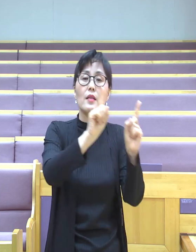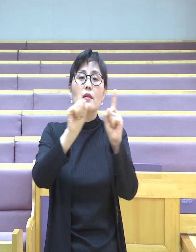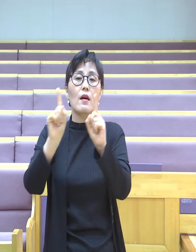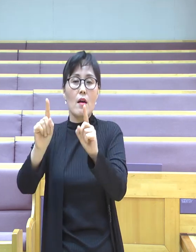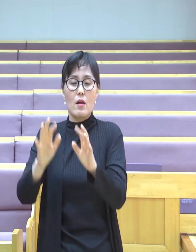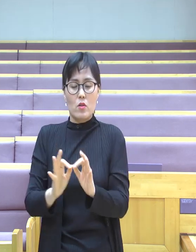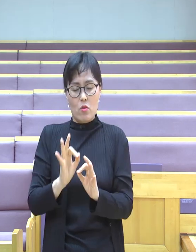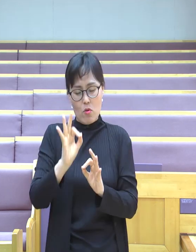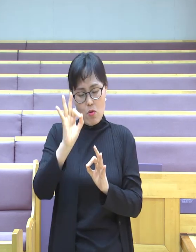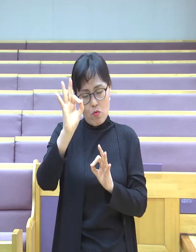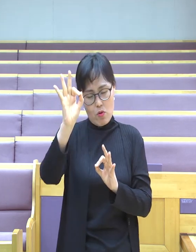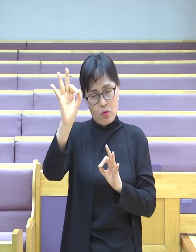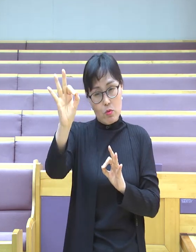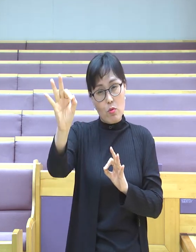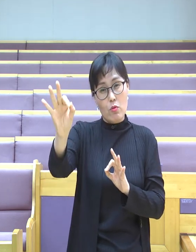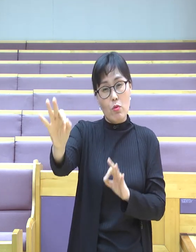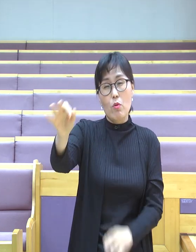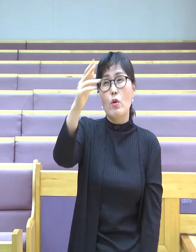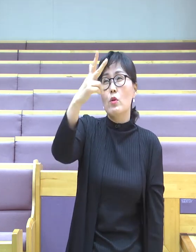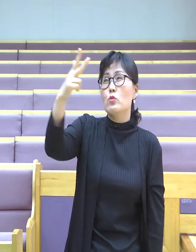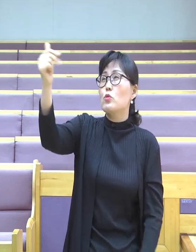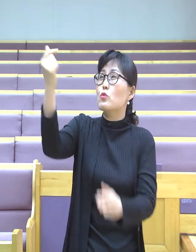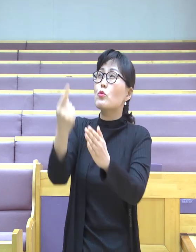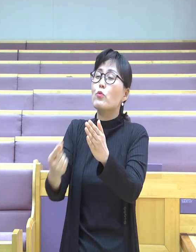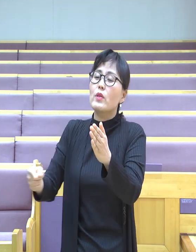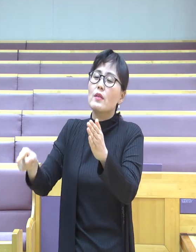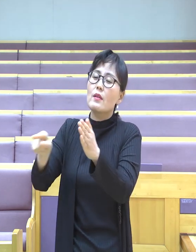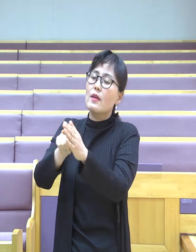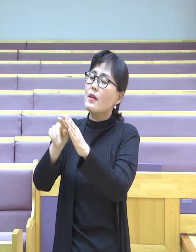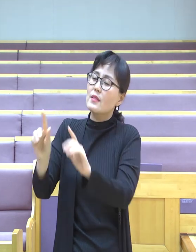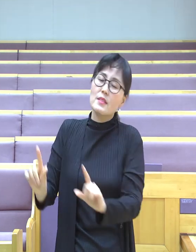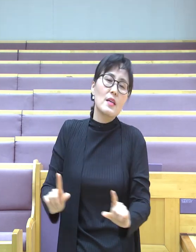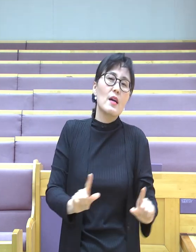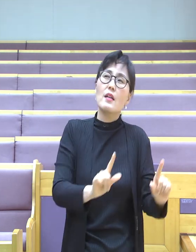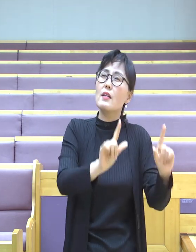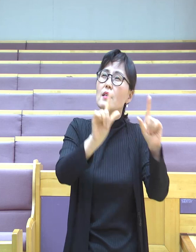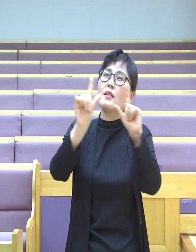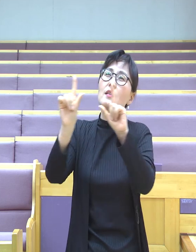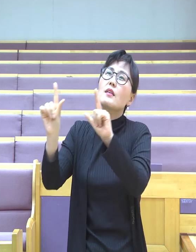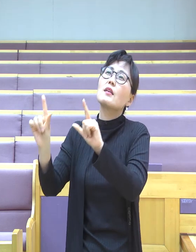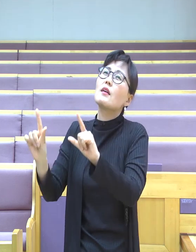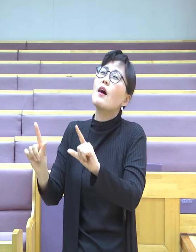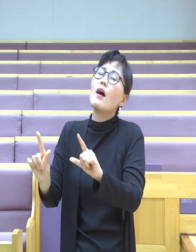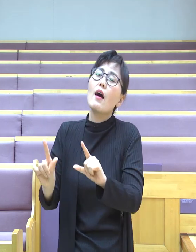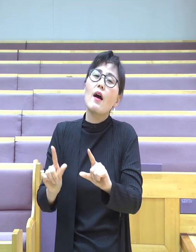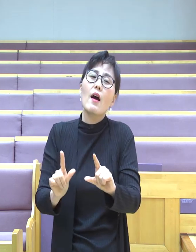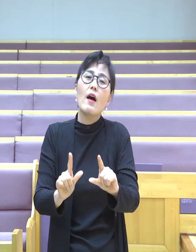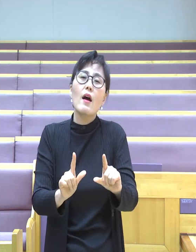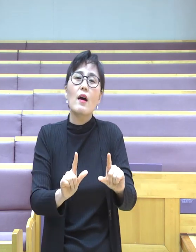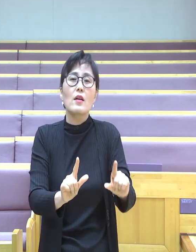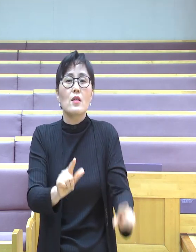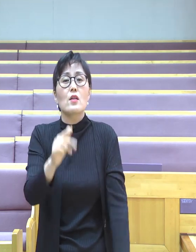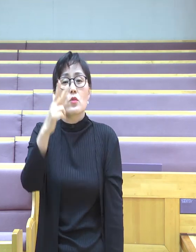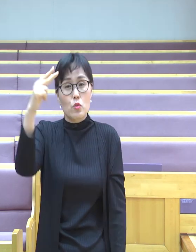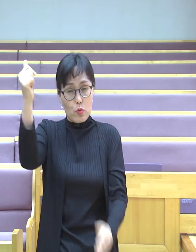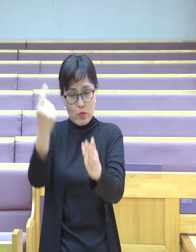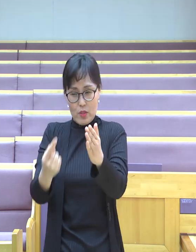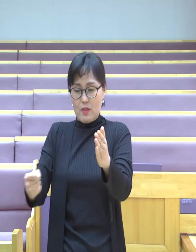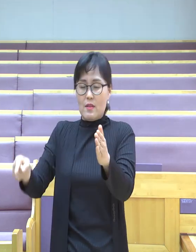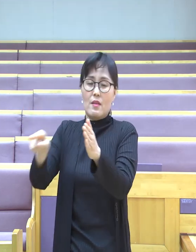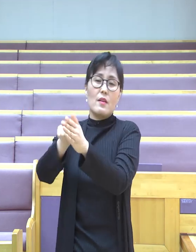살리라. 영원토록 주 위에 살리라. 주